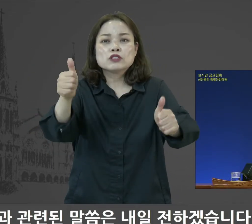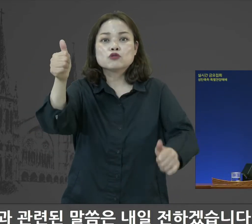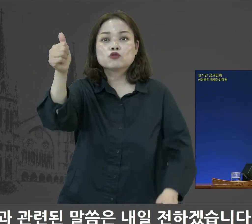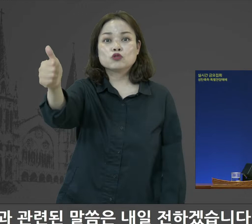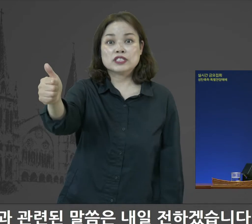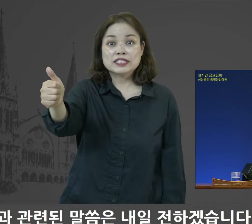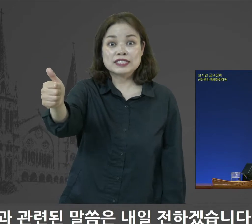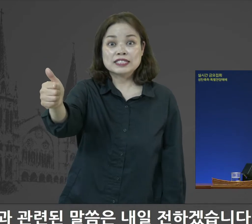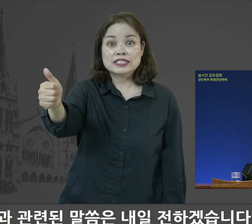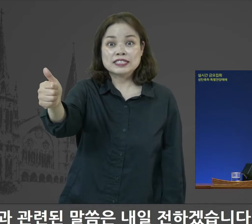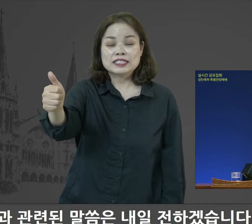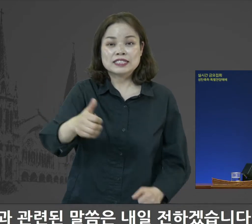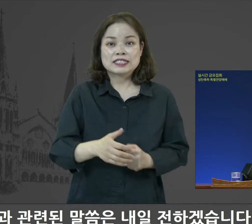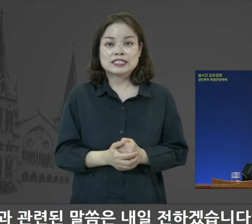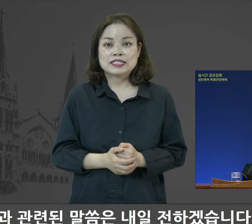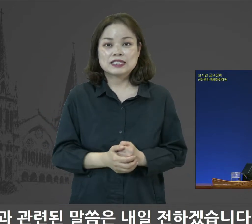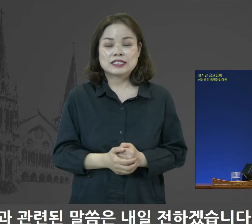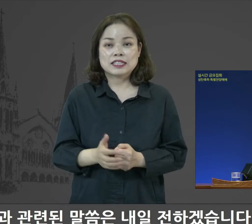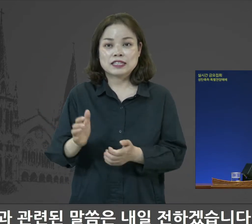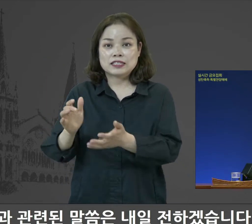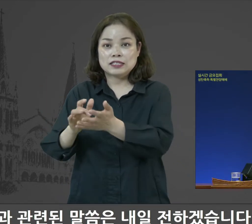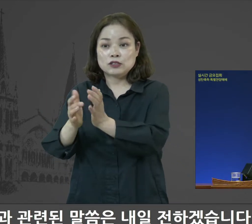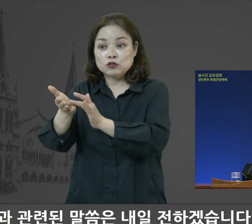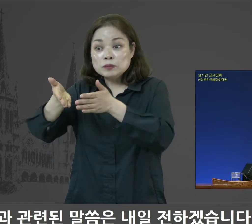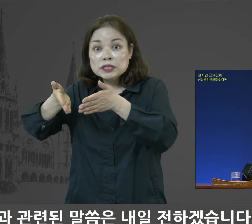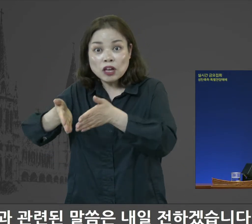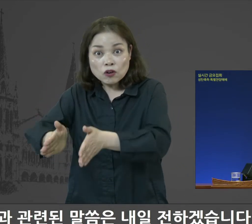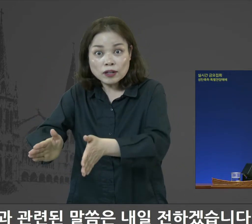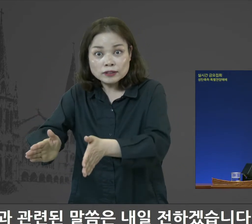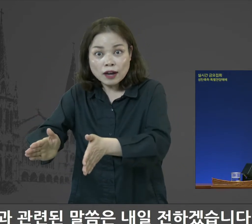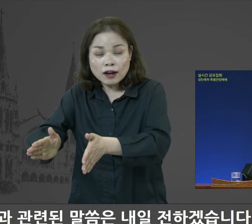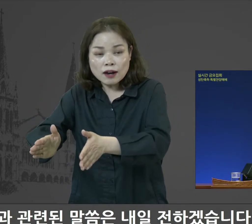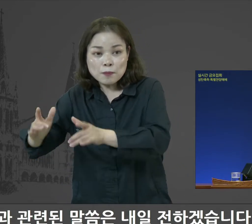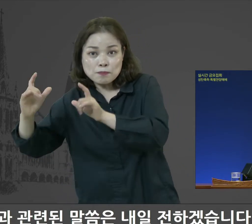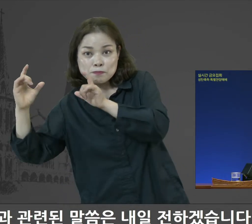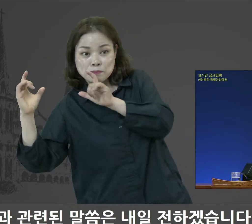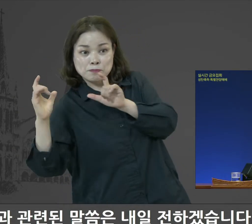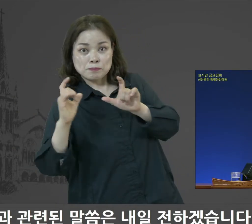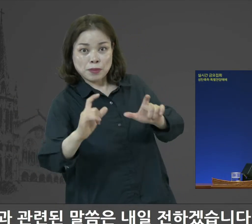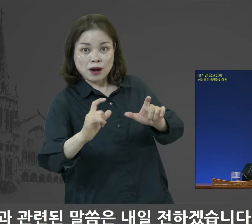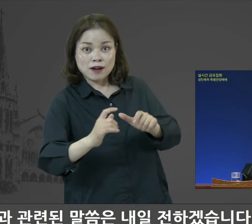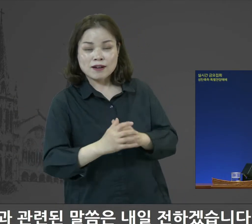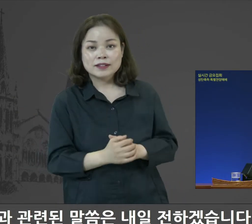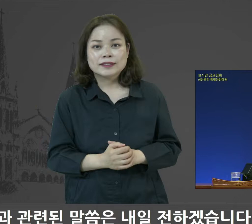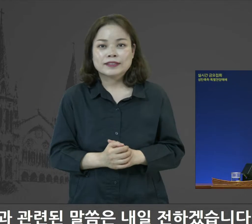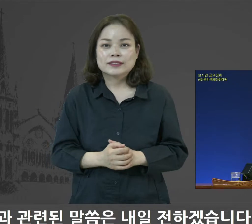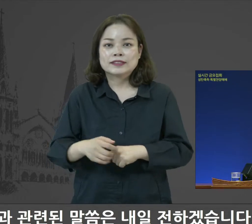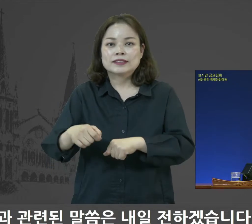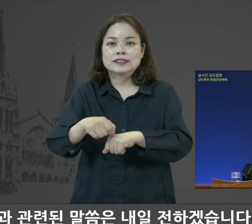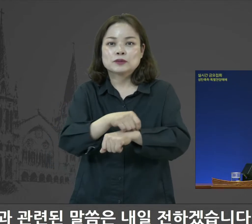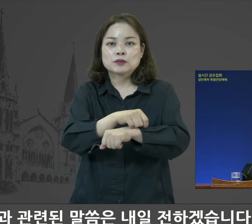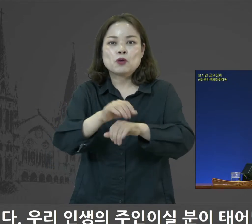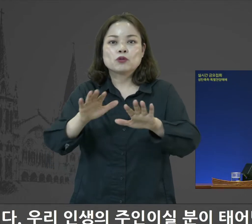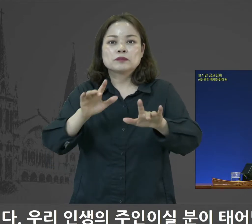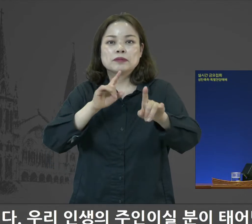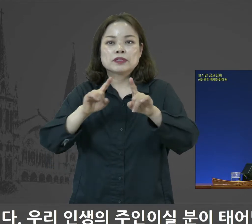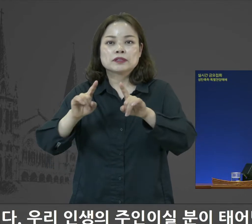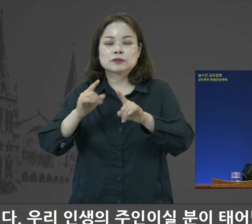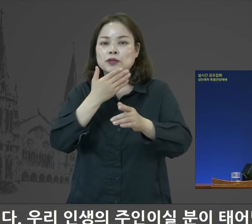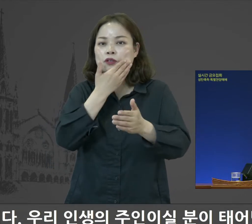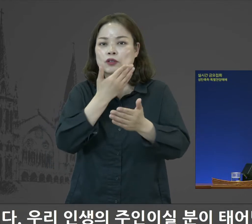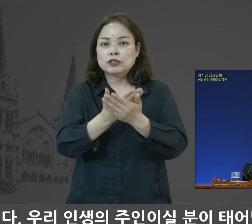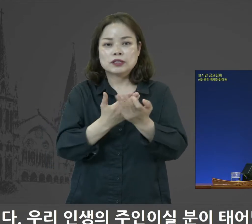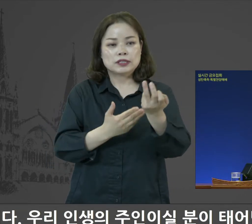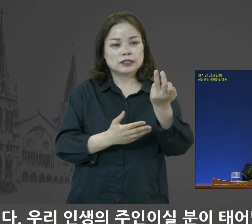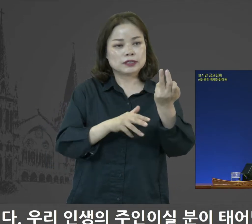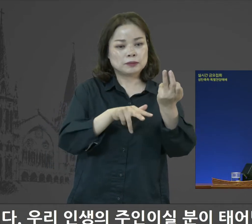주인이실 그 분이 태어난다, 이렇게 선포를 하는데, 특별히 오늘 말씀의 핵심은